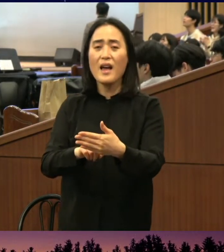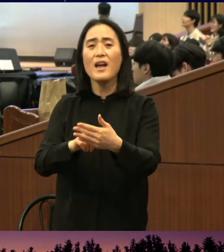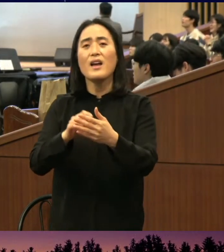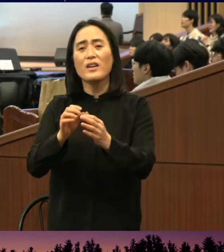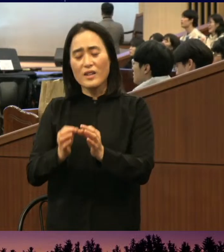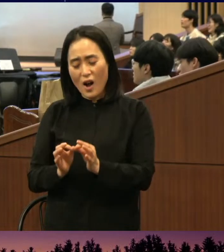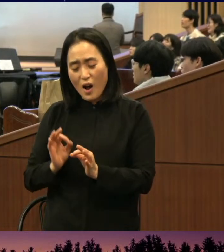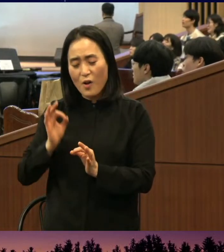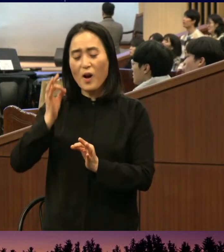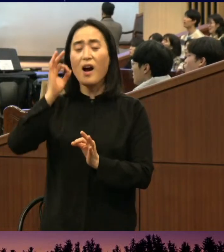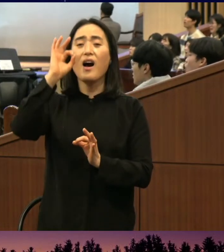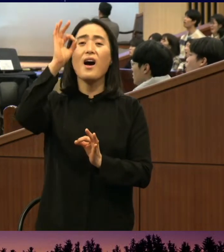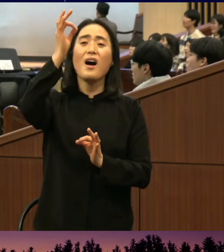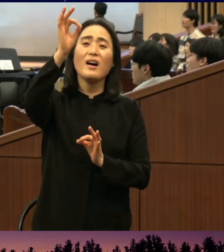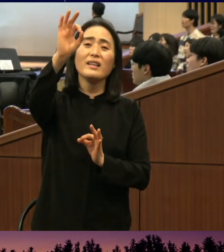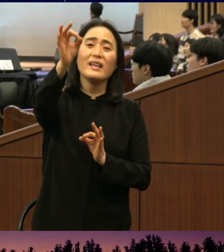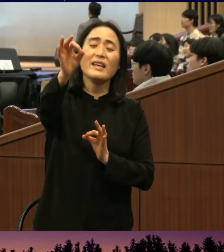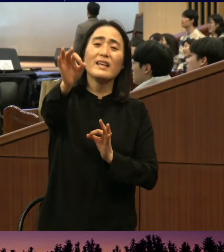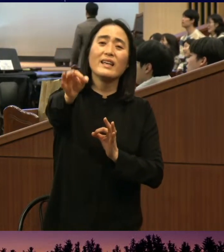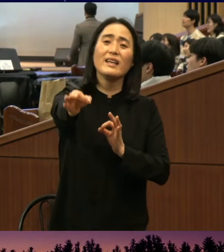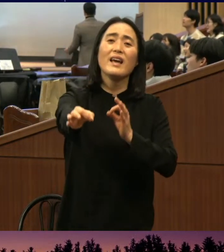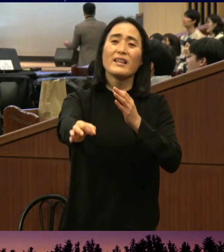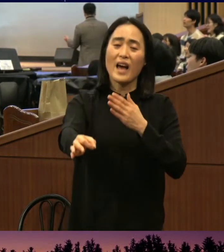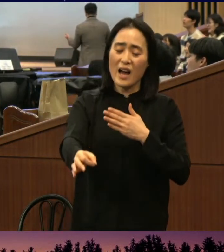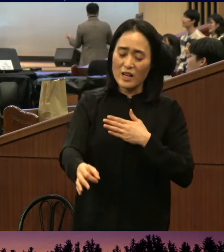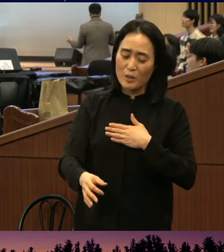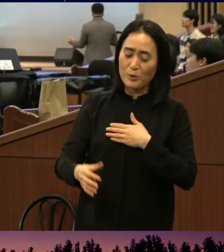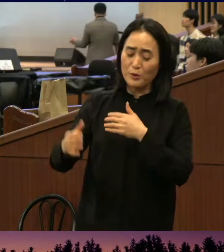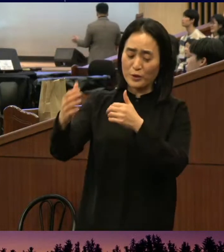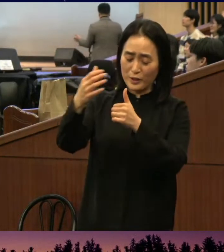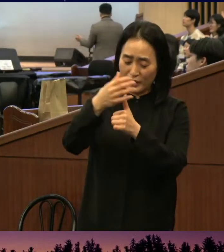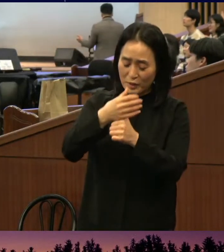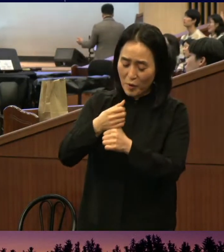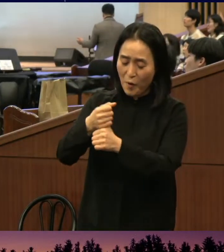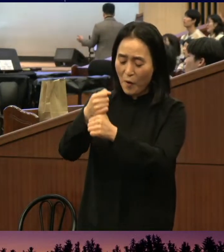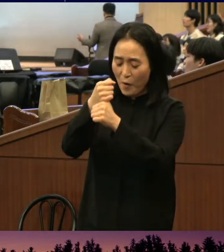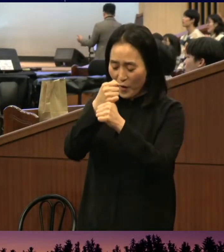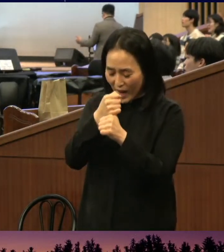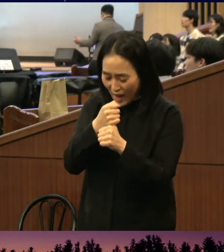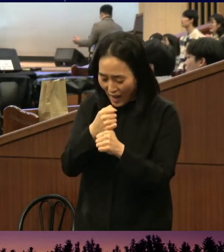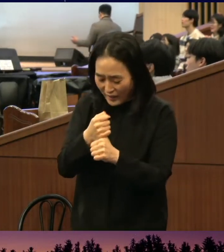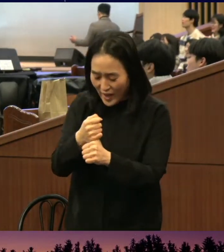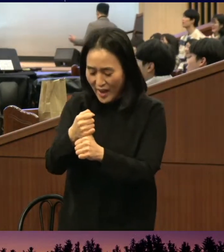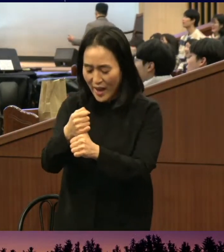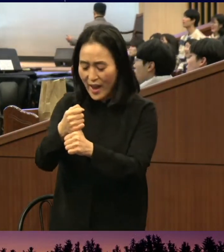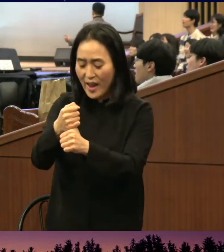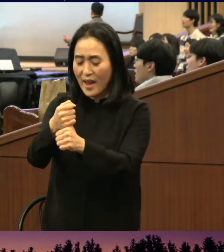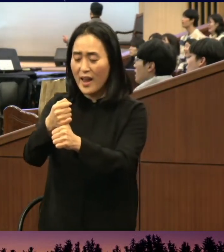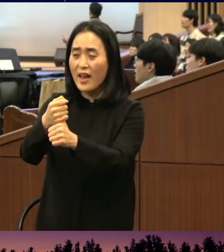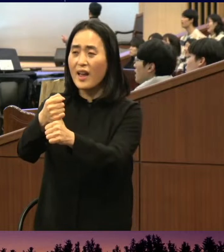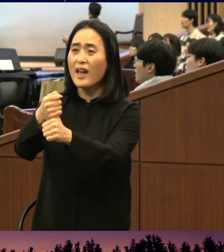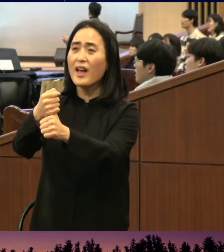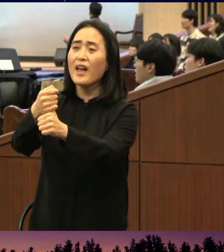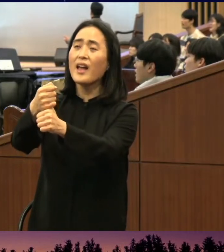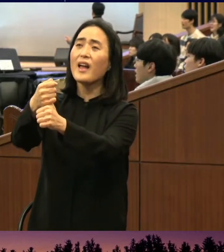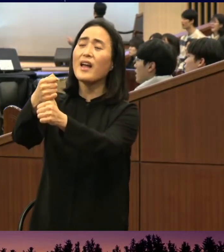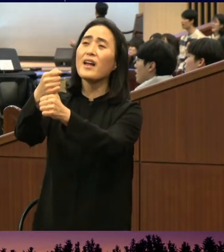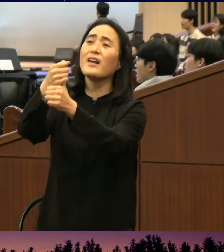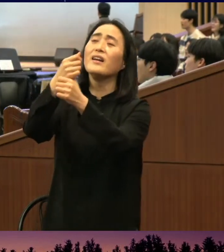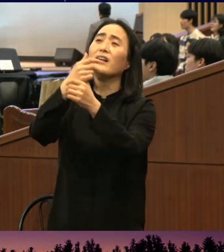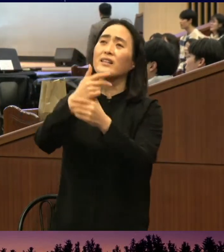할렐루야. 영원히 나를 붙들고 가네.